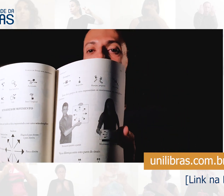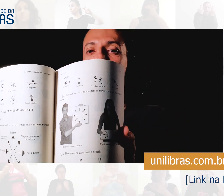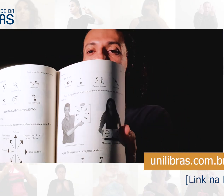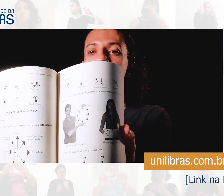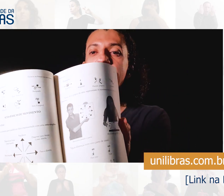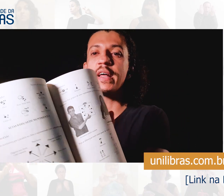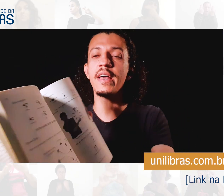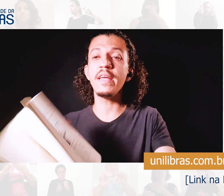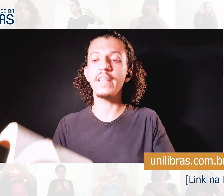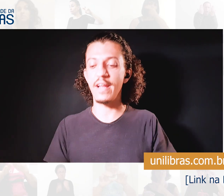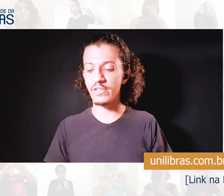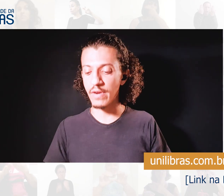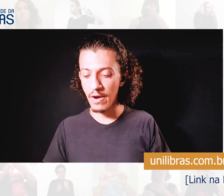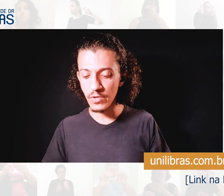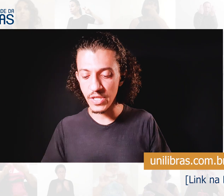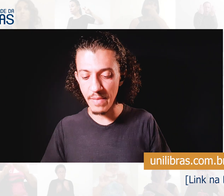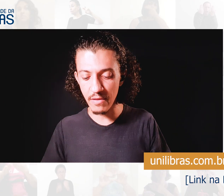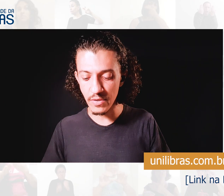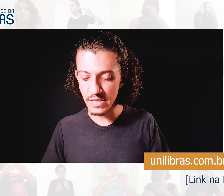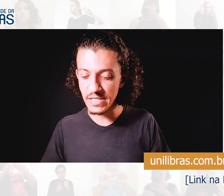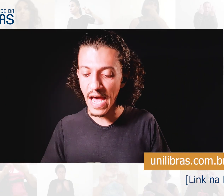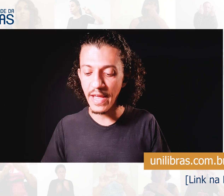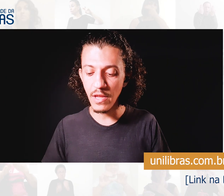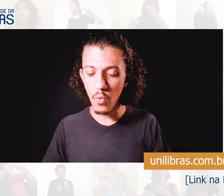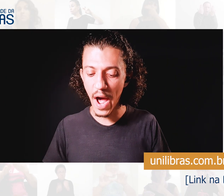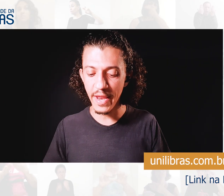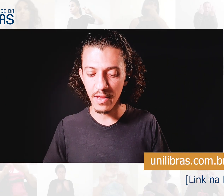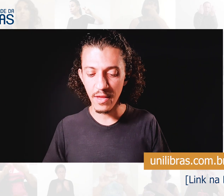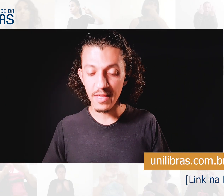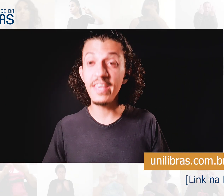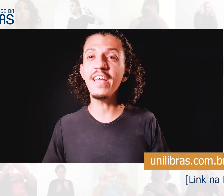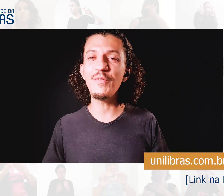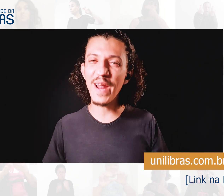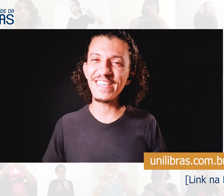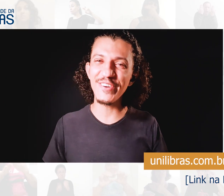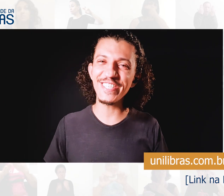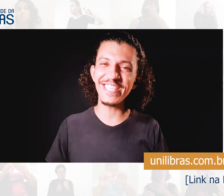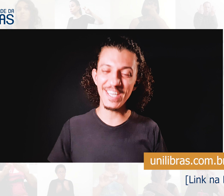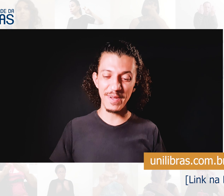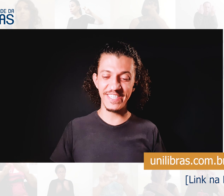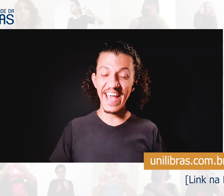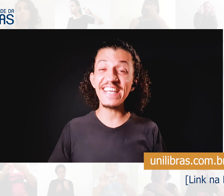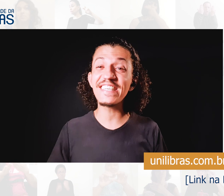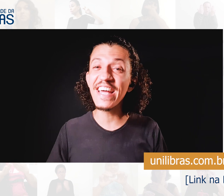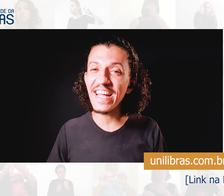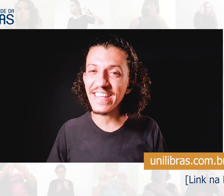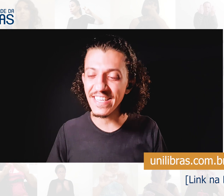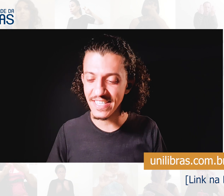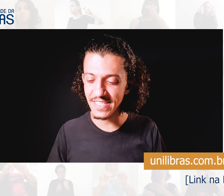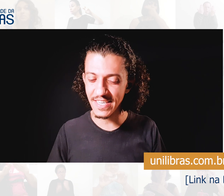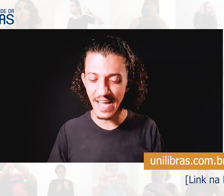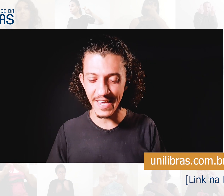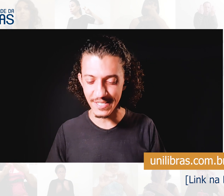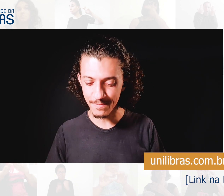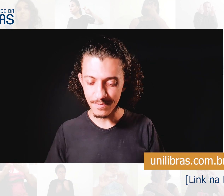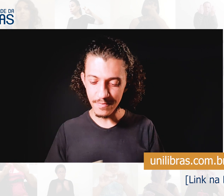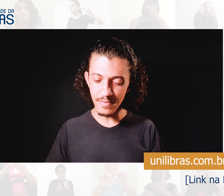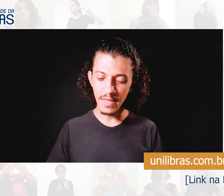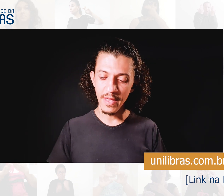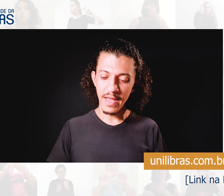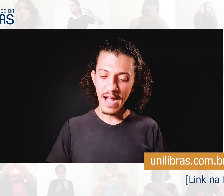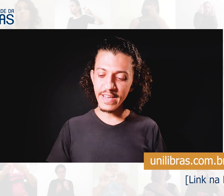de um sistema de escrita internacional chamado Sign Writing, que no Brasil a gente chama de escrita de